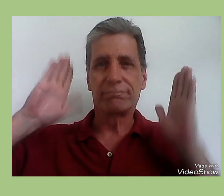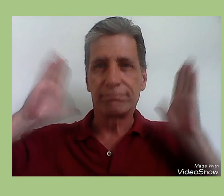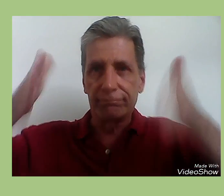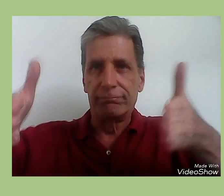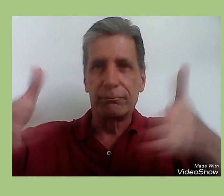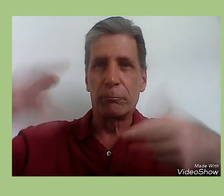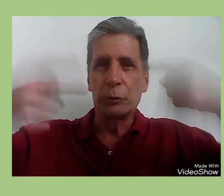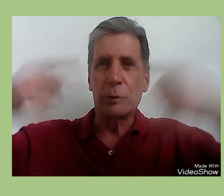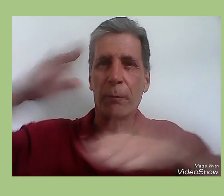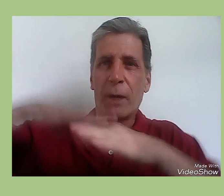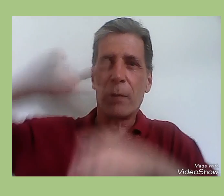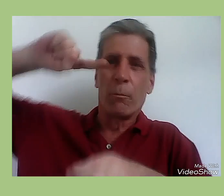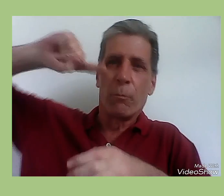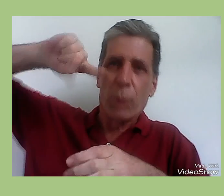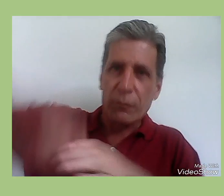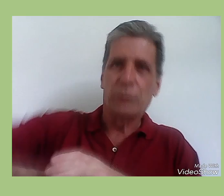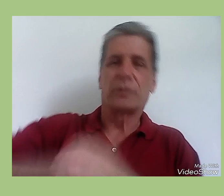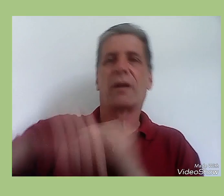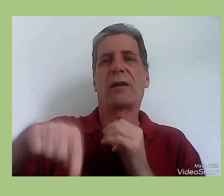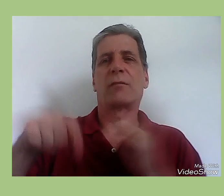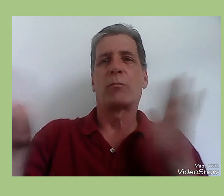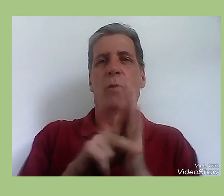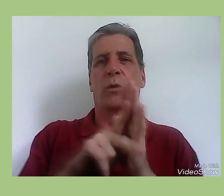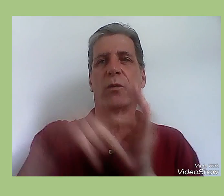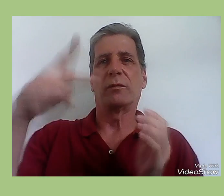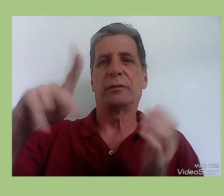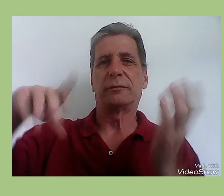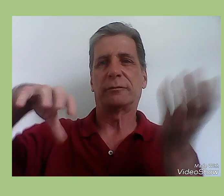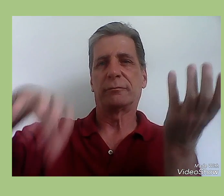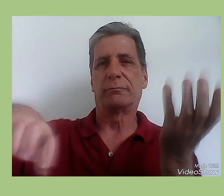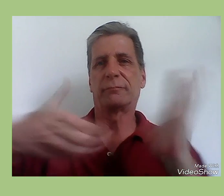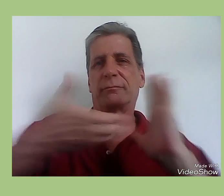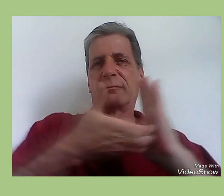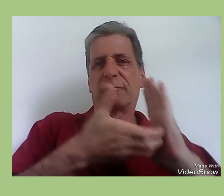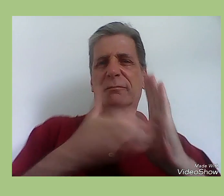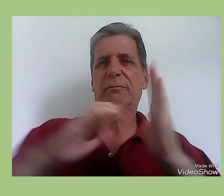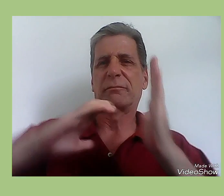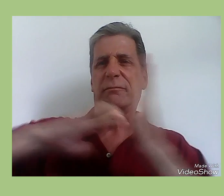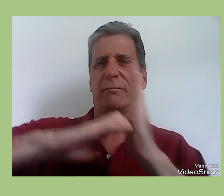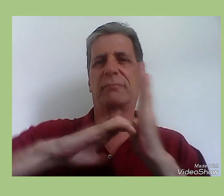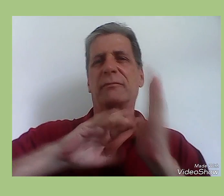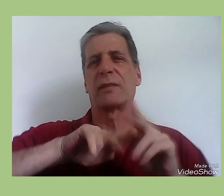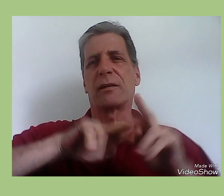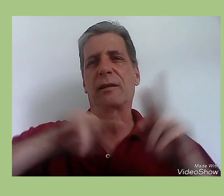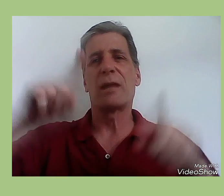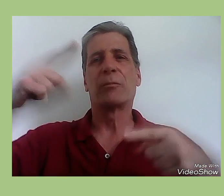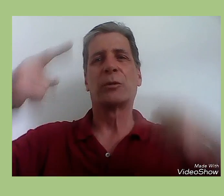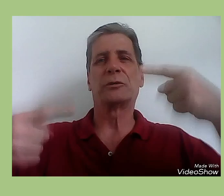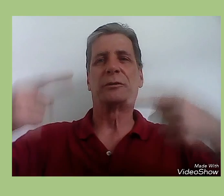base aliada. O senhor acredita de que forma essa votação da, que manteve a habilitação da presidente agora afastada de Paulo Sérgio, de que forma isso